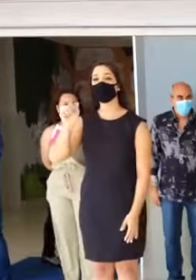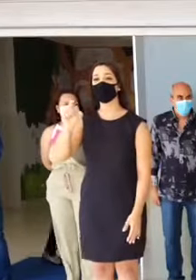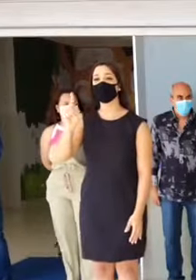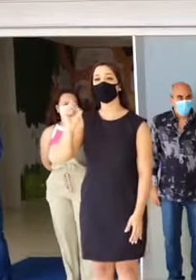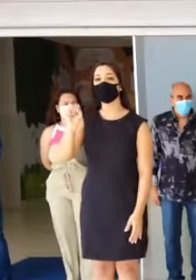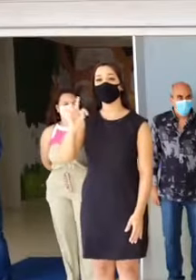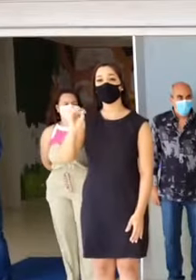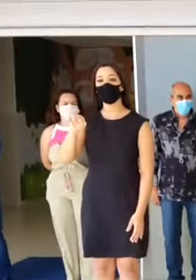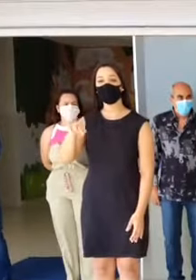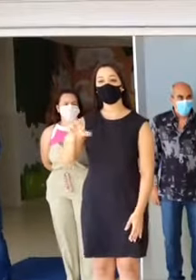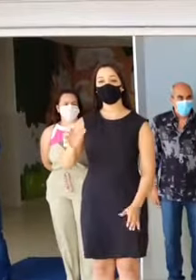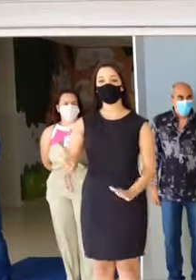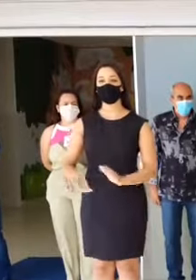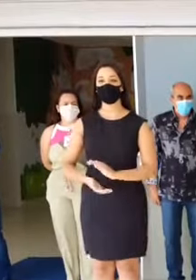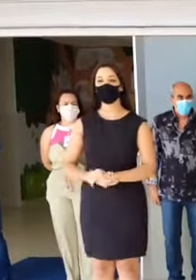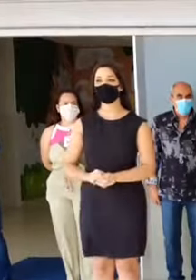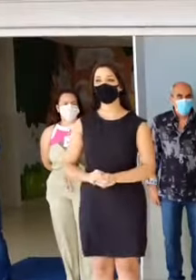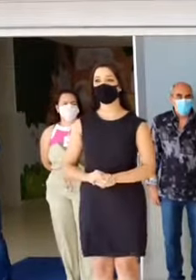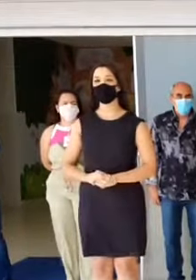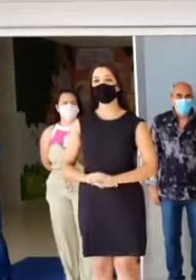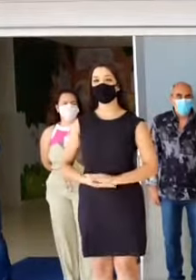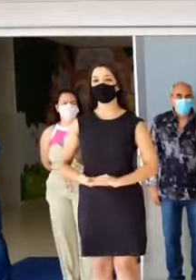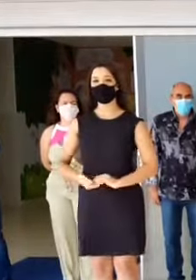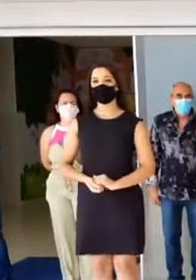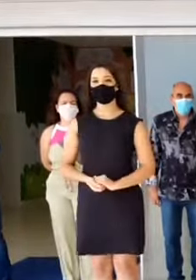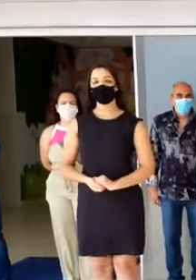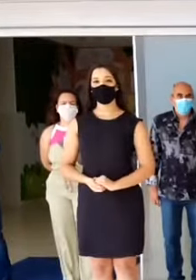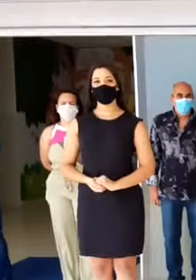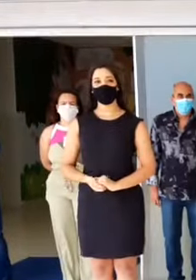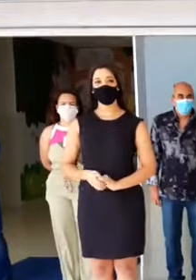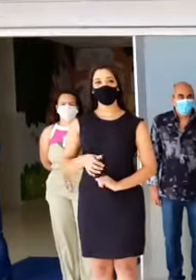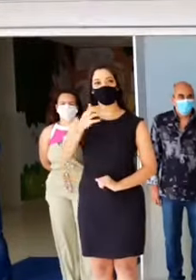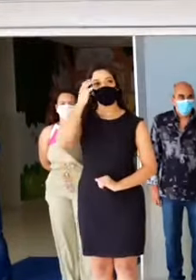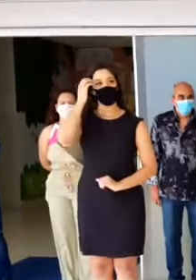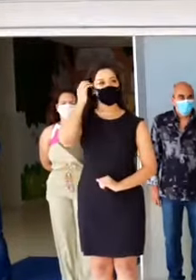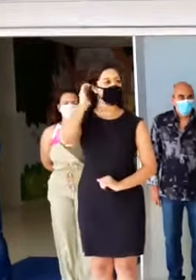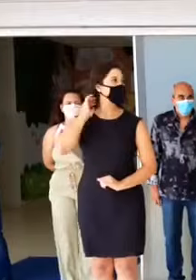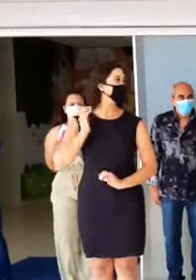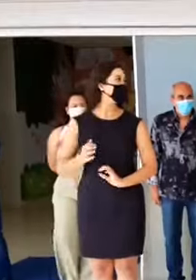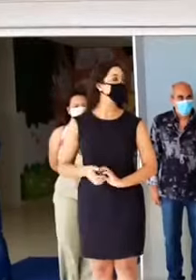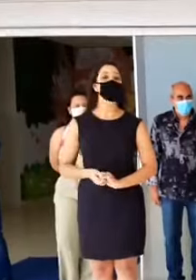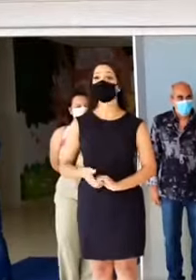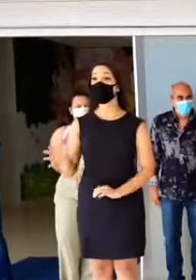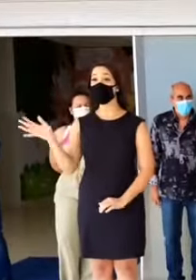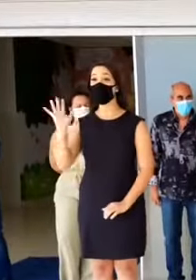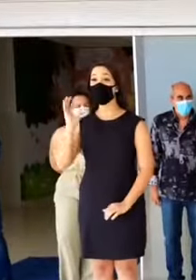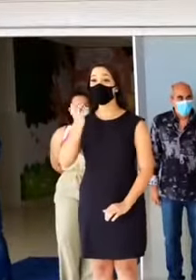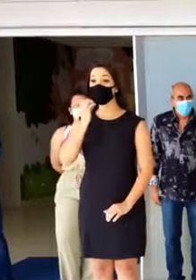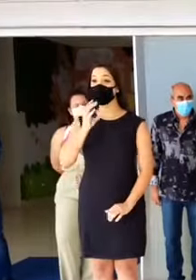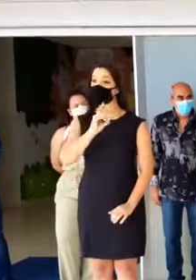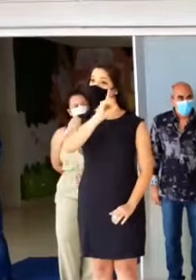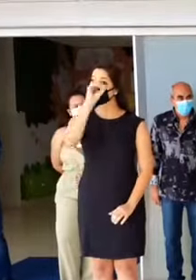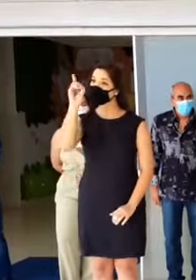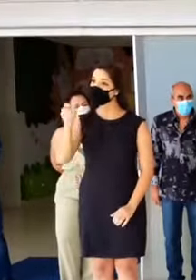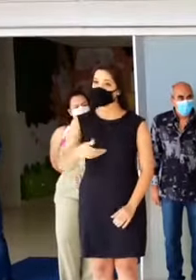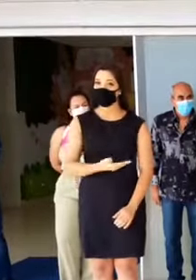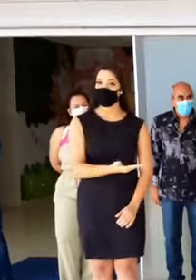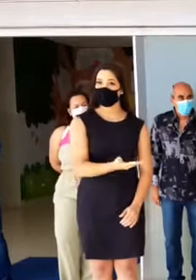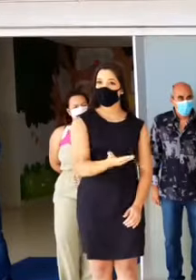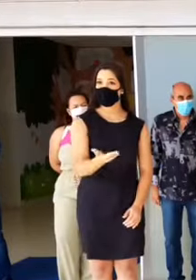Bom dia a todos.